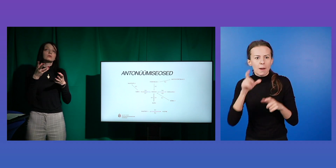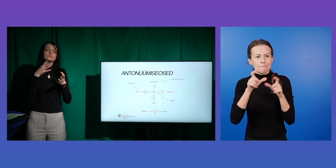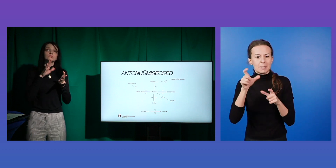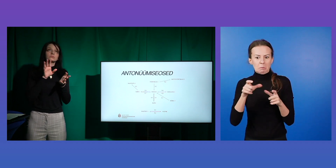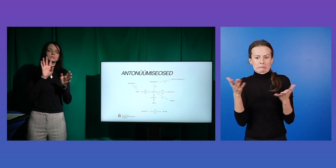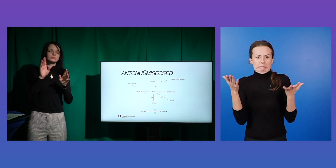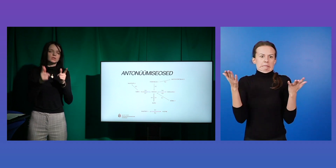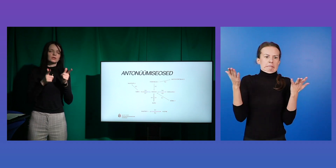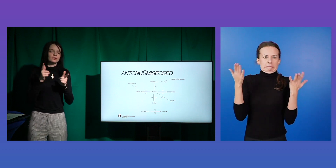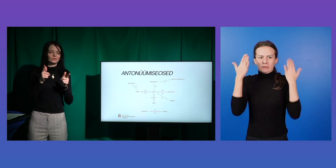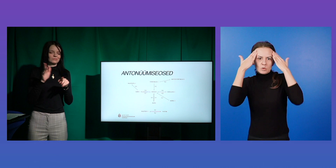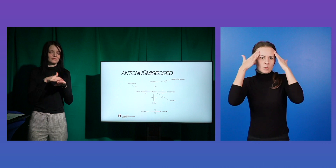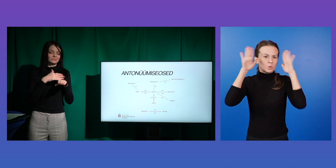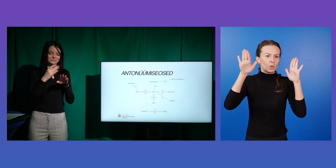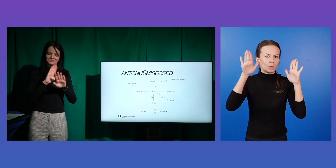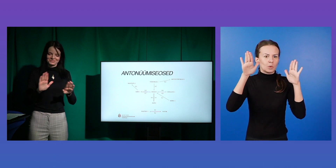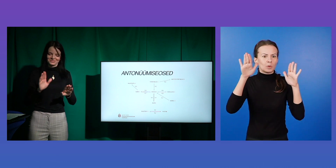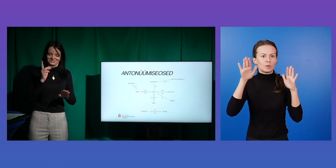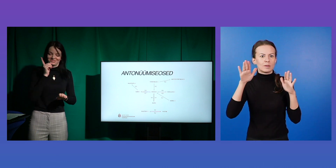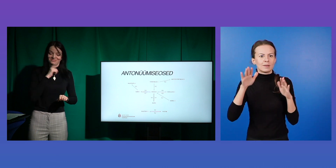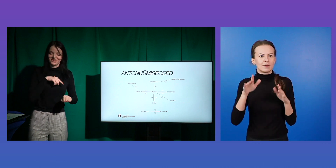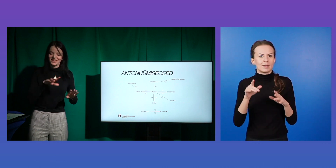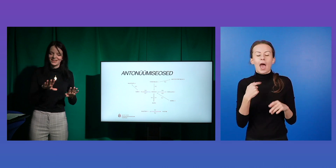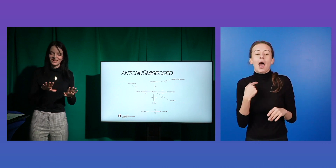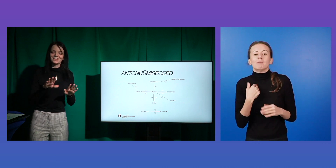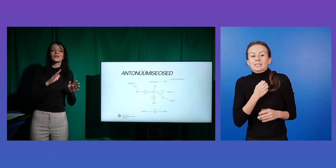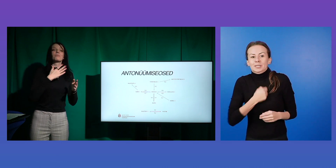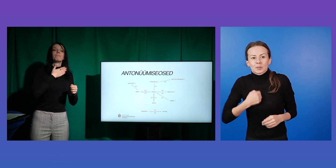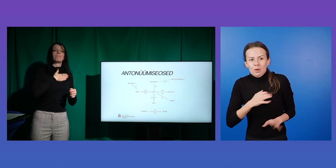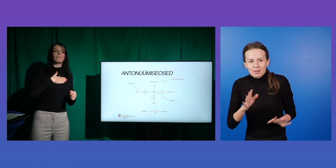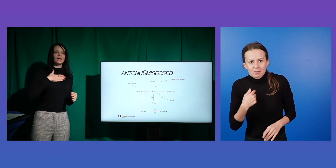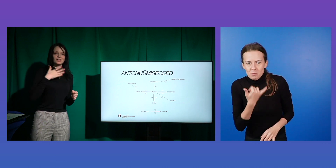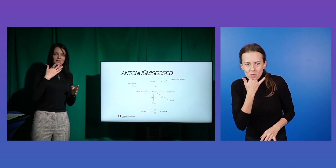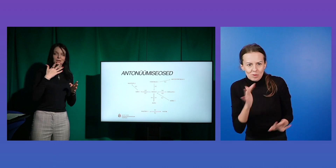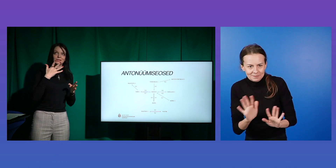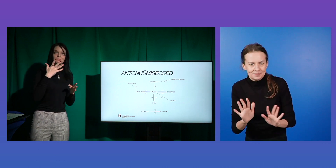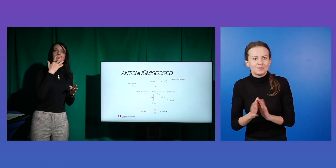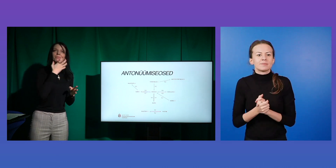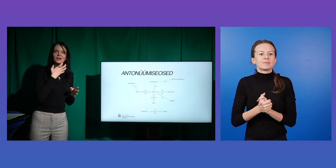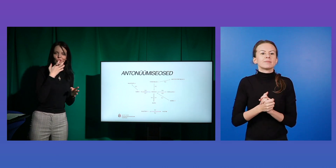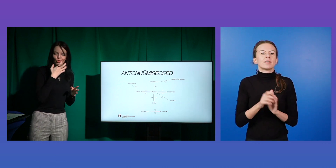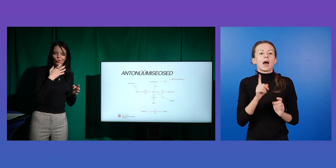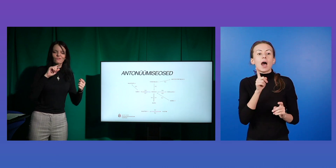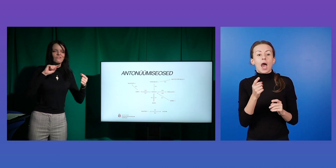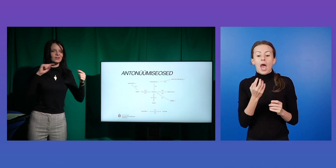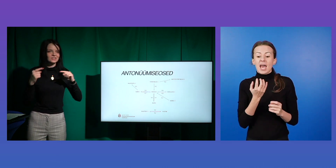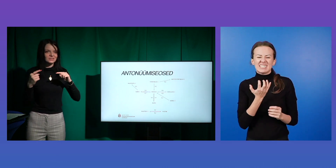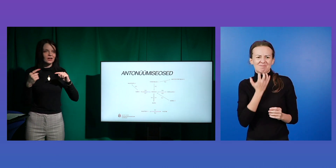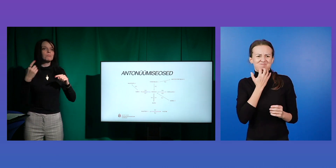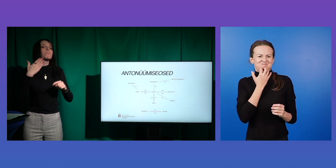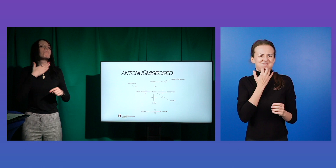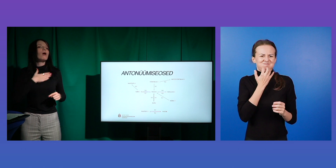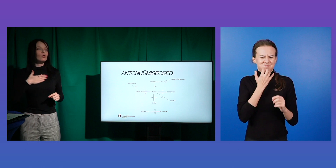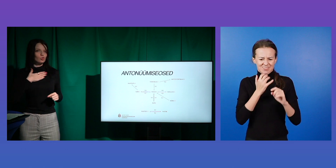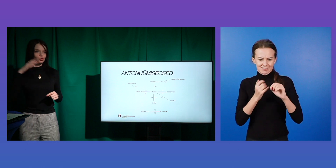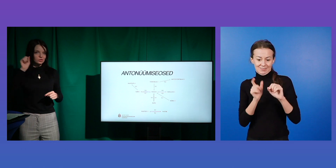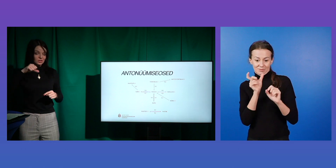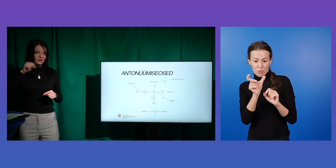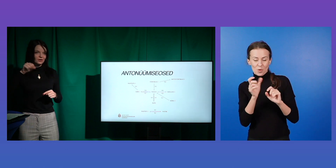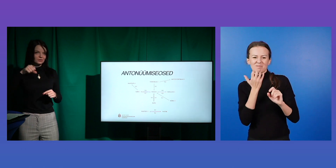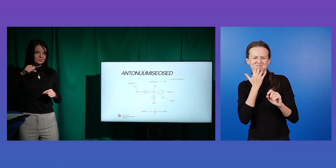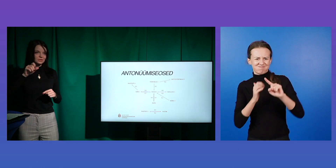sageli vastata. Või kuidas, vabandust, oota, mul läks natuke, ühesõnaga magus ja mõru,